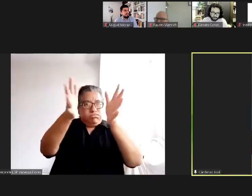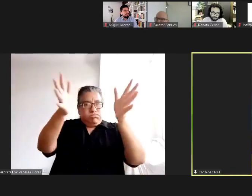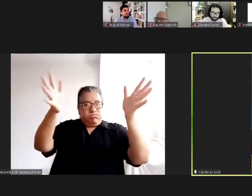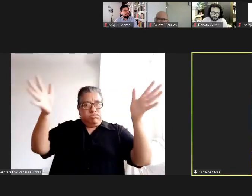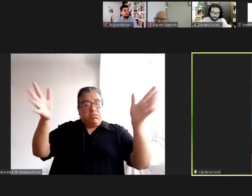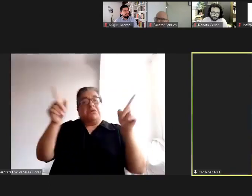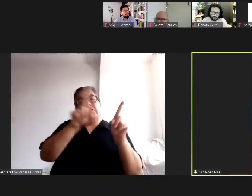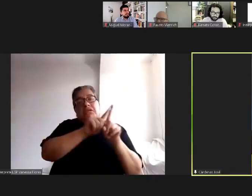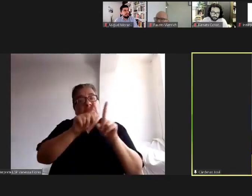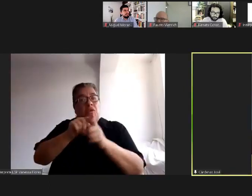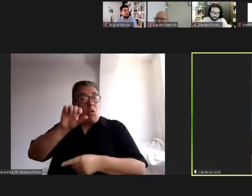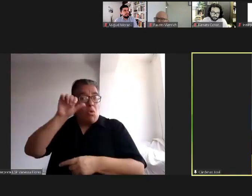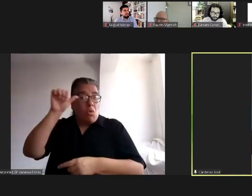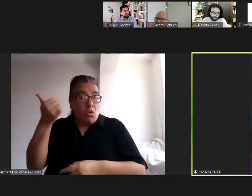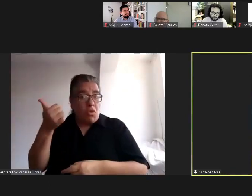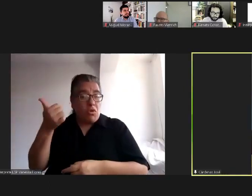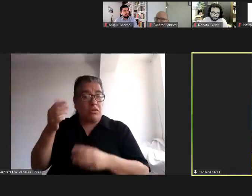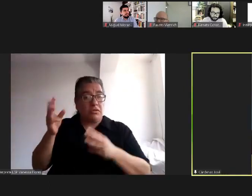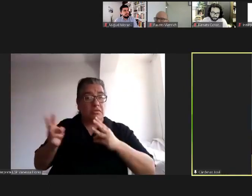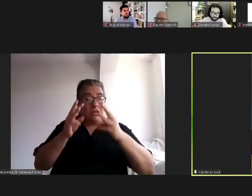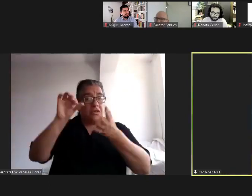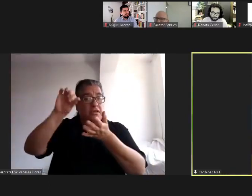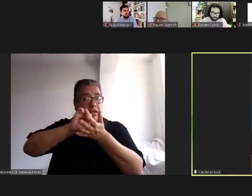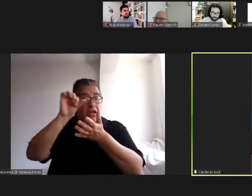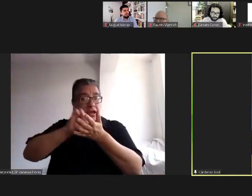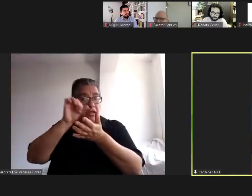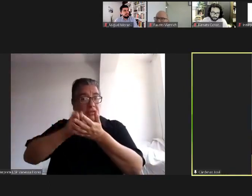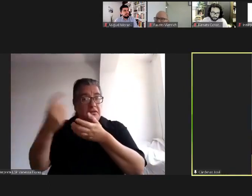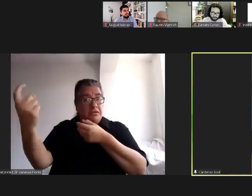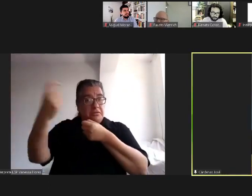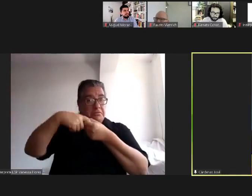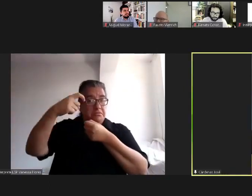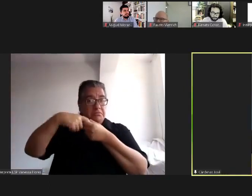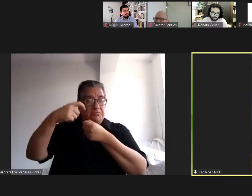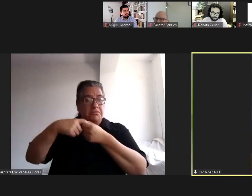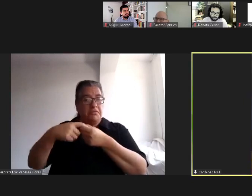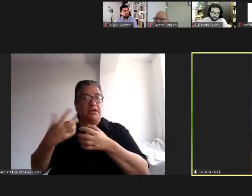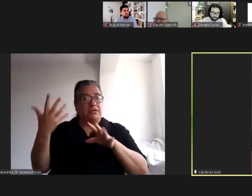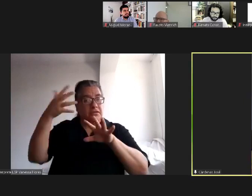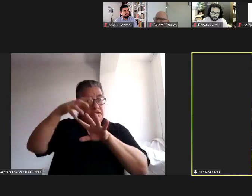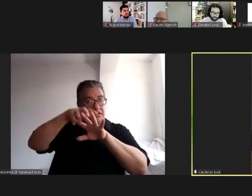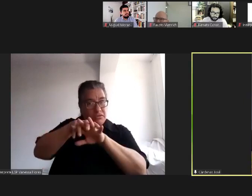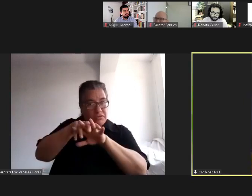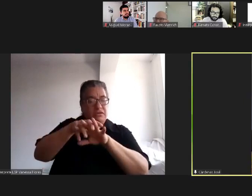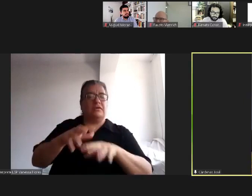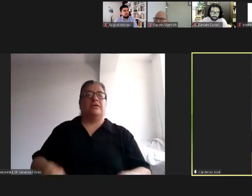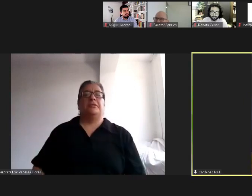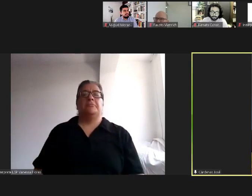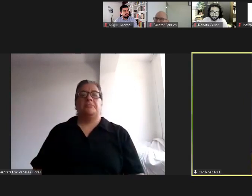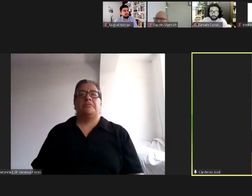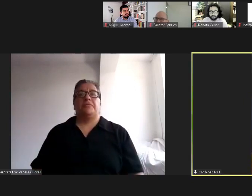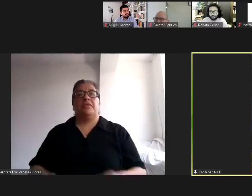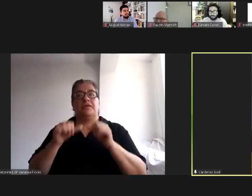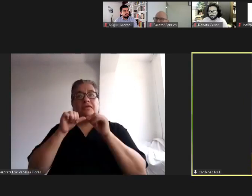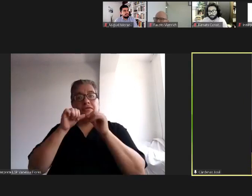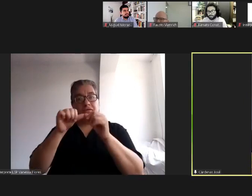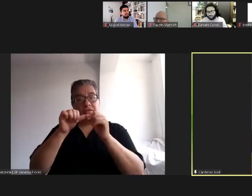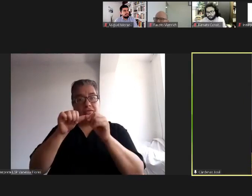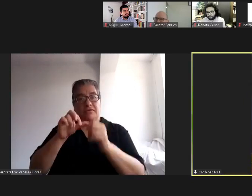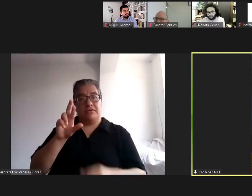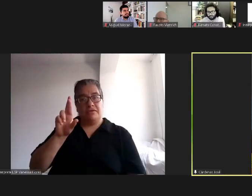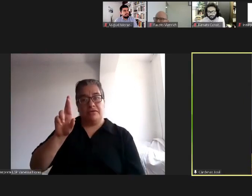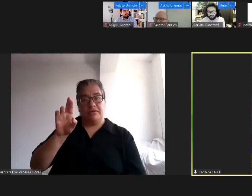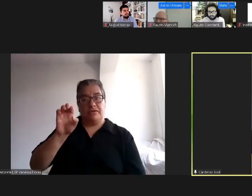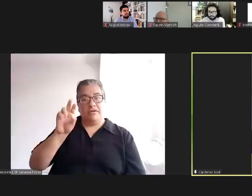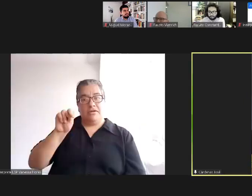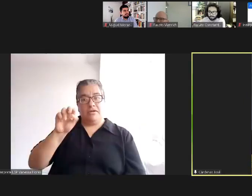también empiecen a trabajar por ser inclusivas y accesibles. Vamos a continuar con Renato Constantino. Adelante, Renato, por